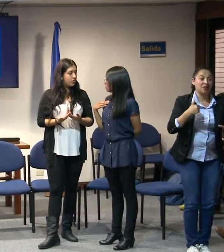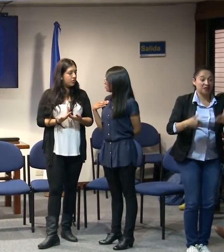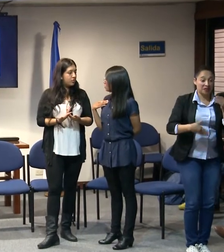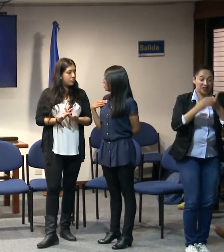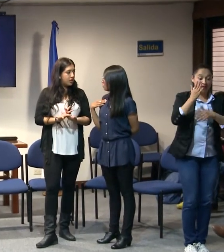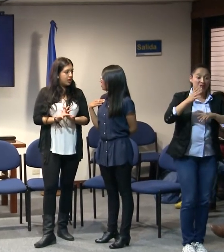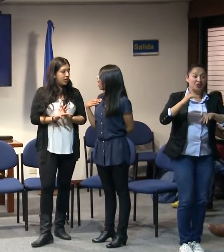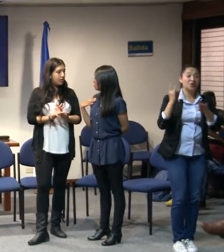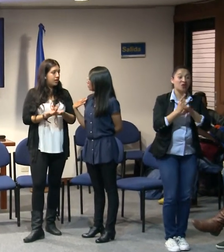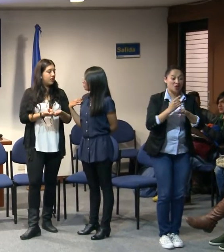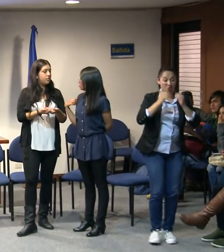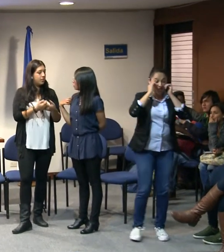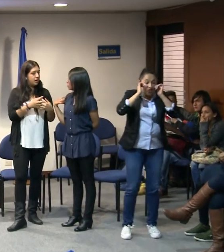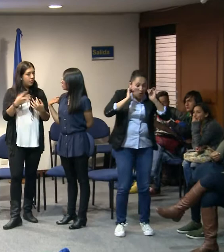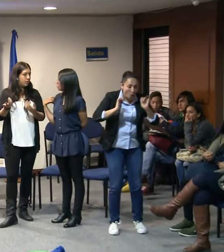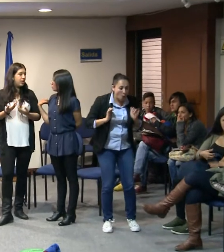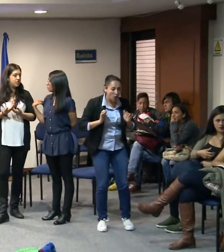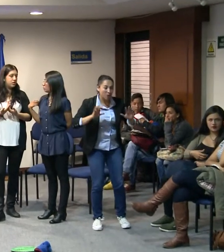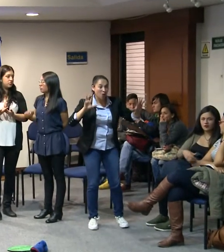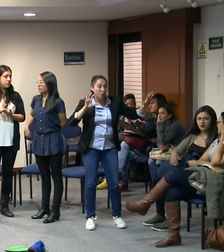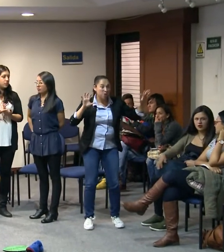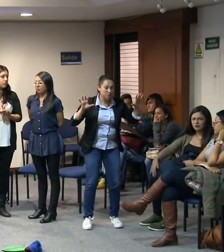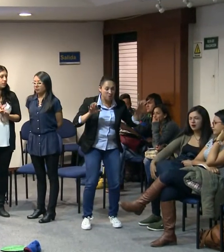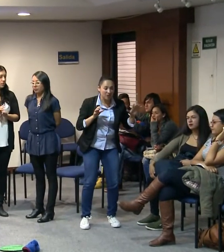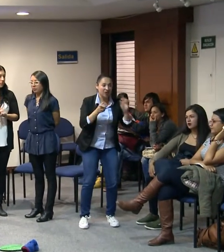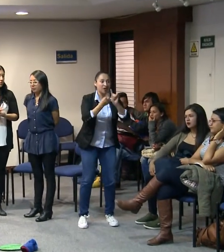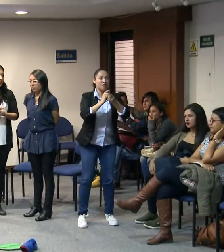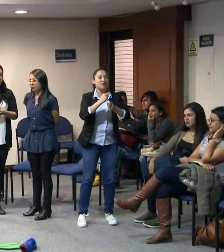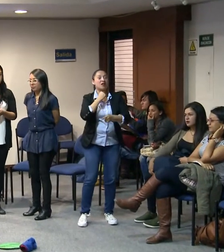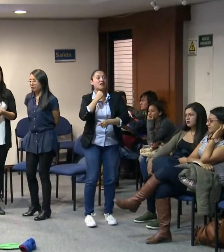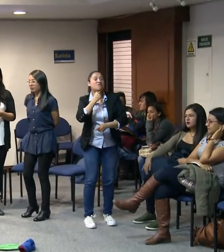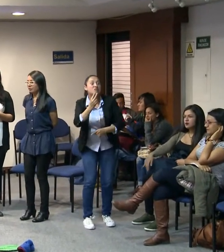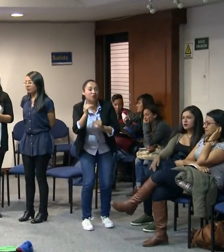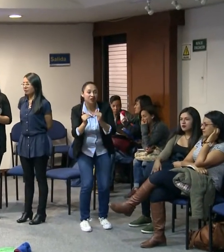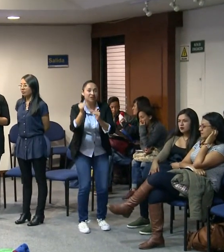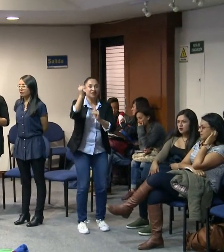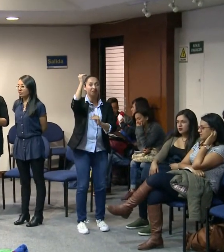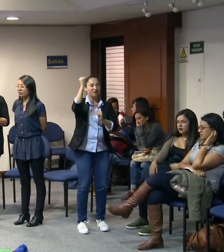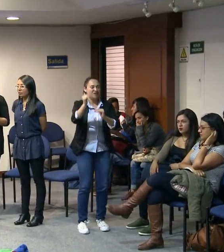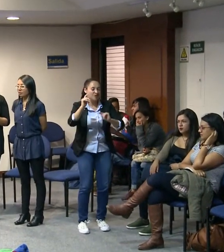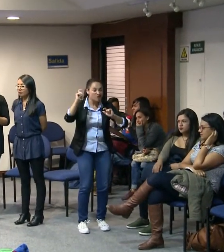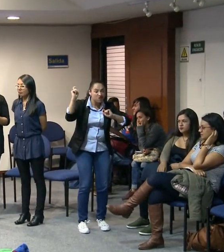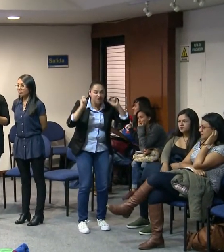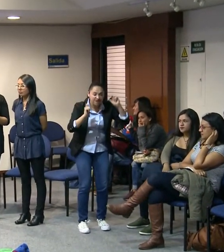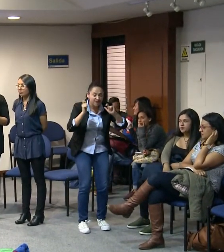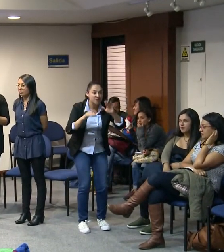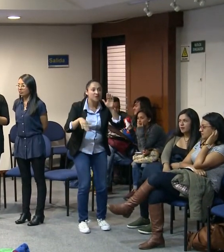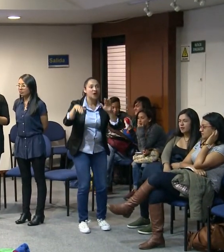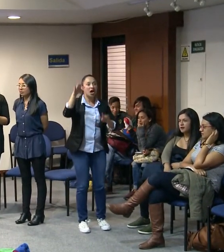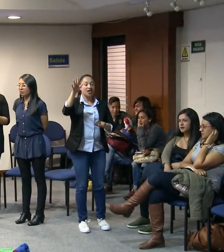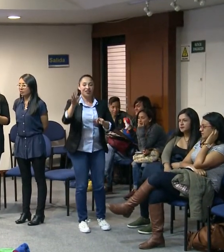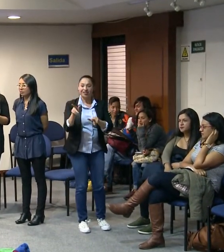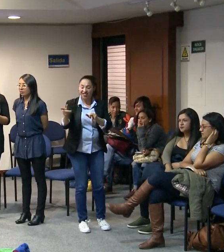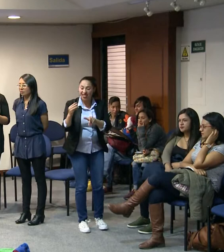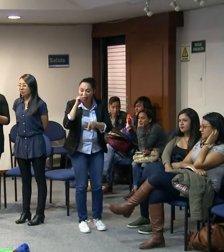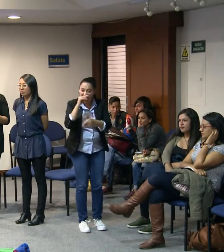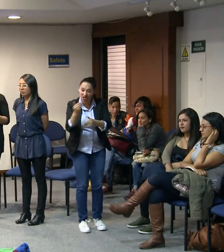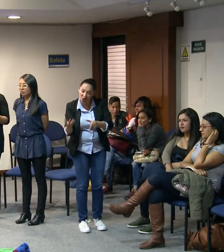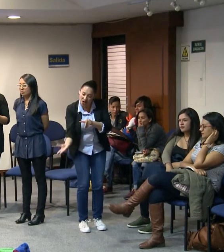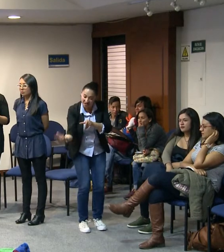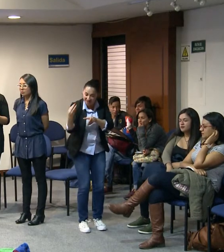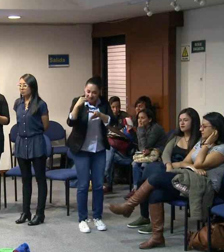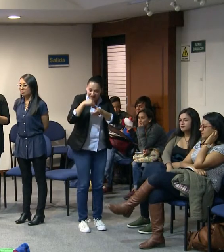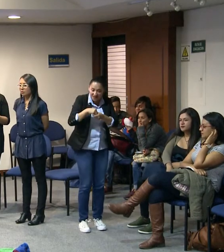a utilizar nuestro cuerpo, a cambiar los tonos de voz, a ser más expresivos, a ser parte al niño de la narración, fue